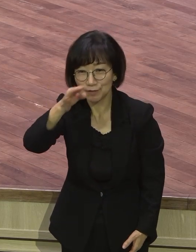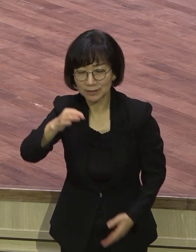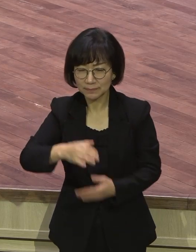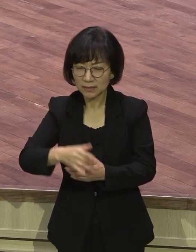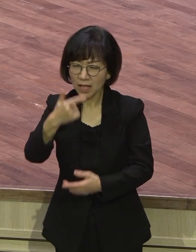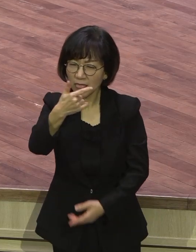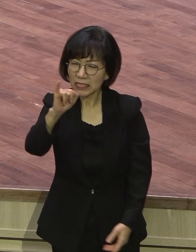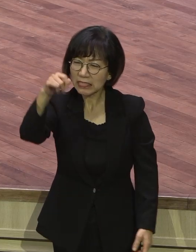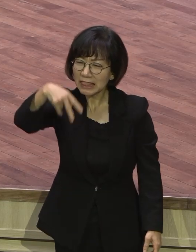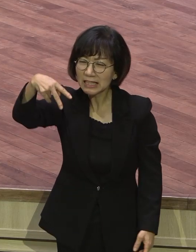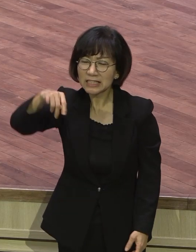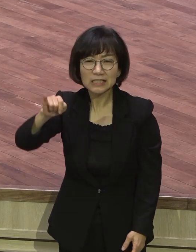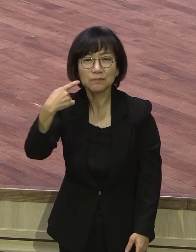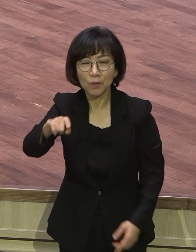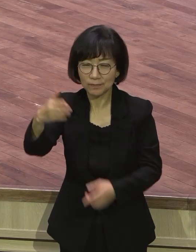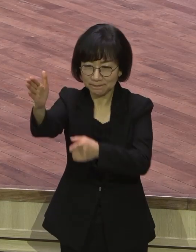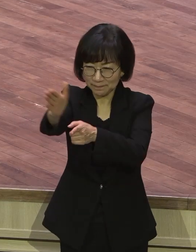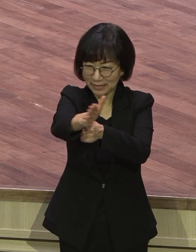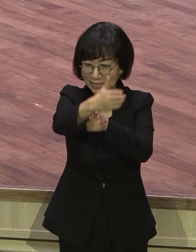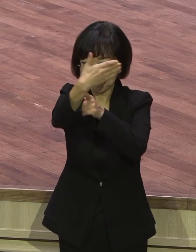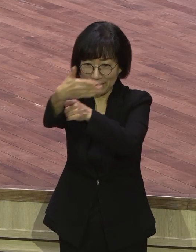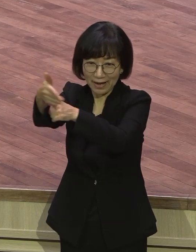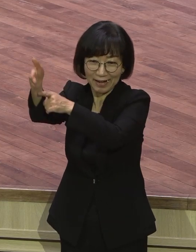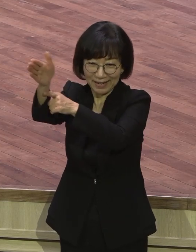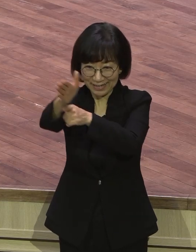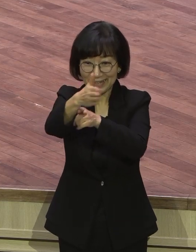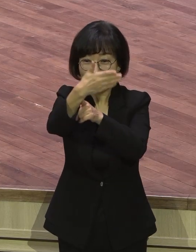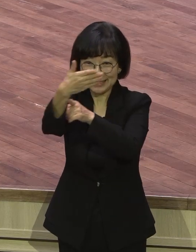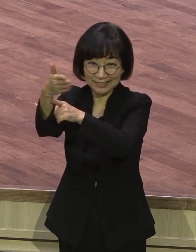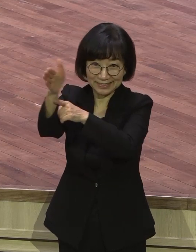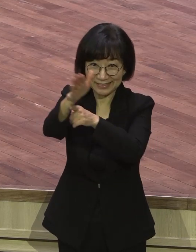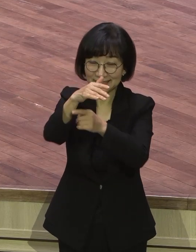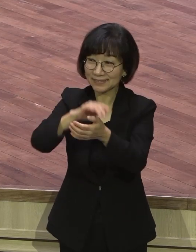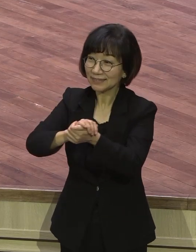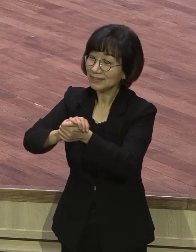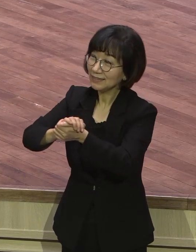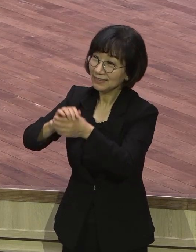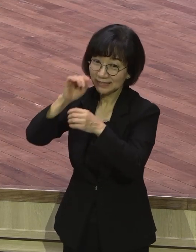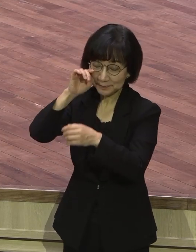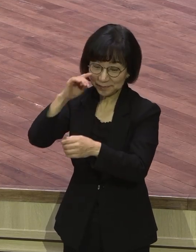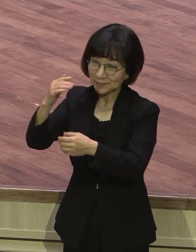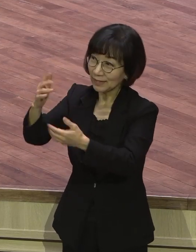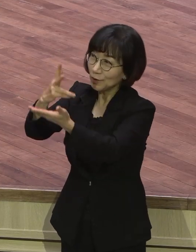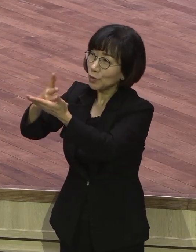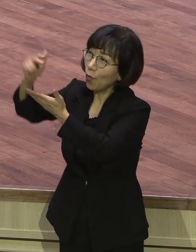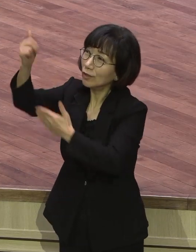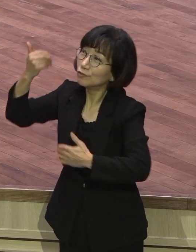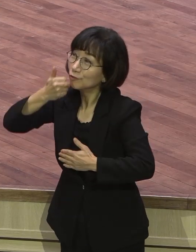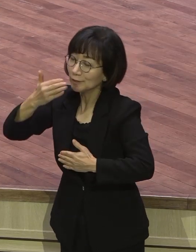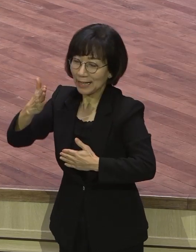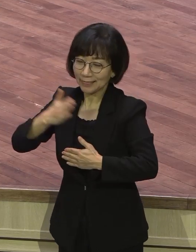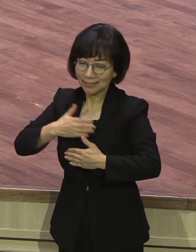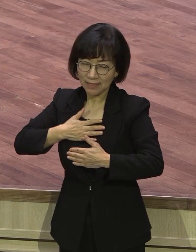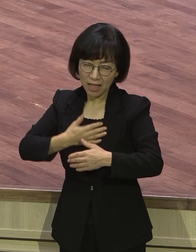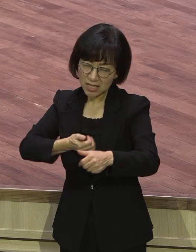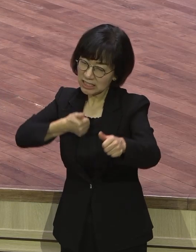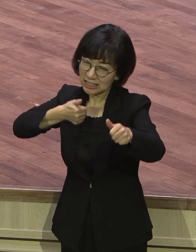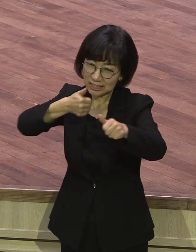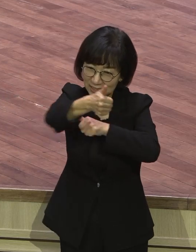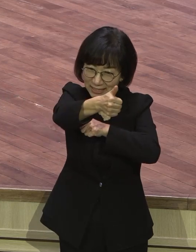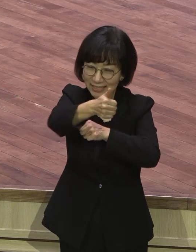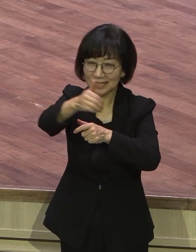그러므로 요아 니시라 이 말은 하나님이 나의 승리의 깃발이 되신다. 그런 뜻이죠.